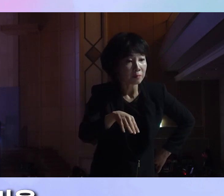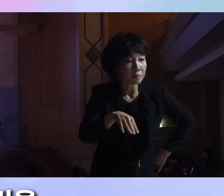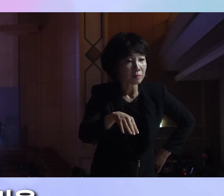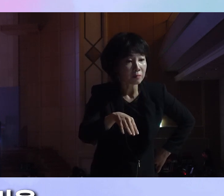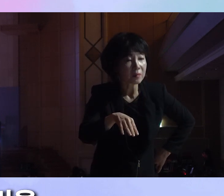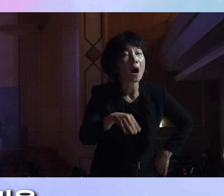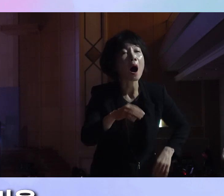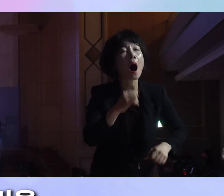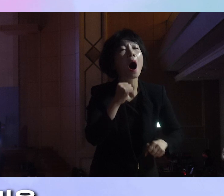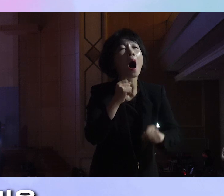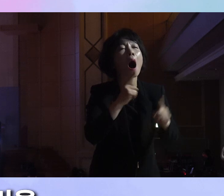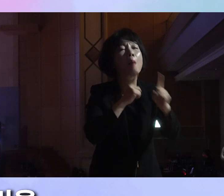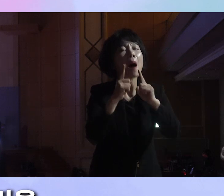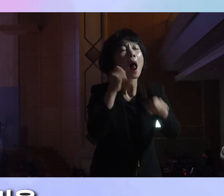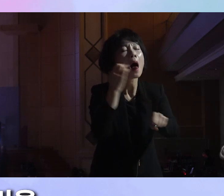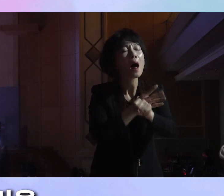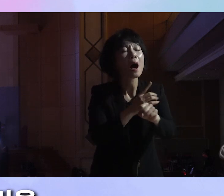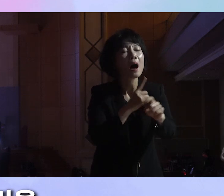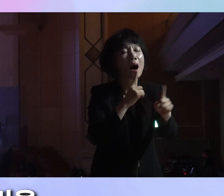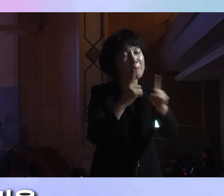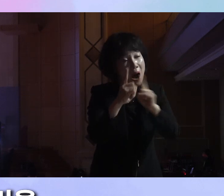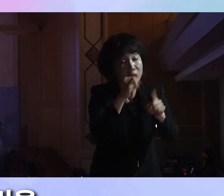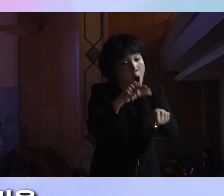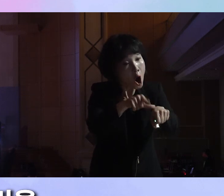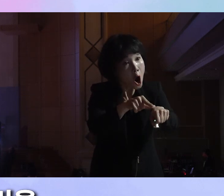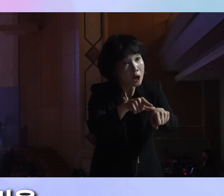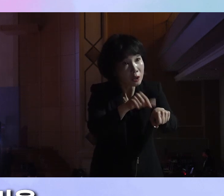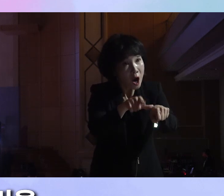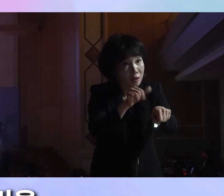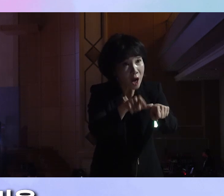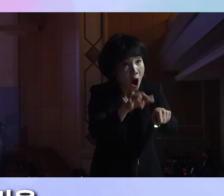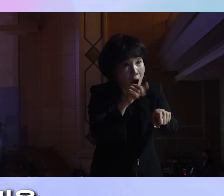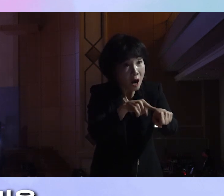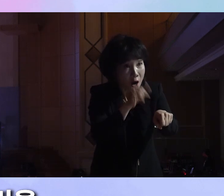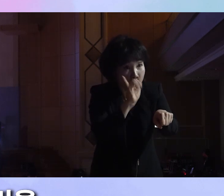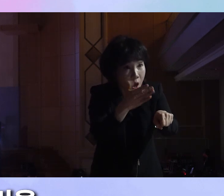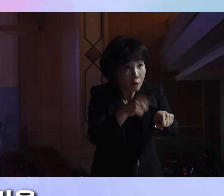얘기 하나 들려주고 싶은데 시간 좀 있어?